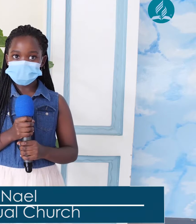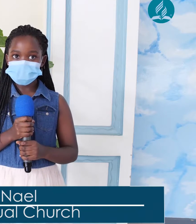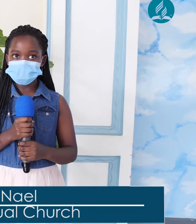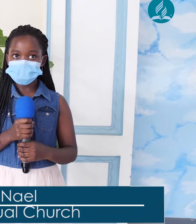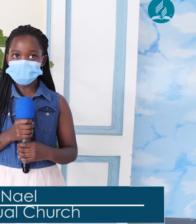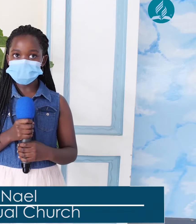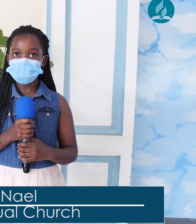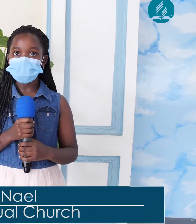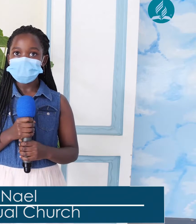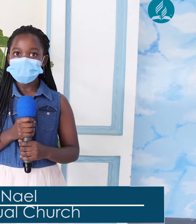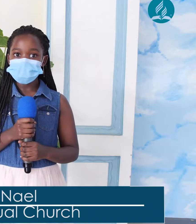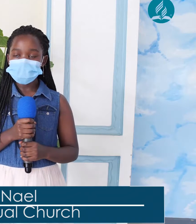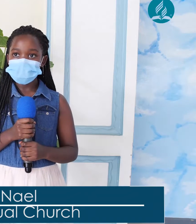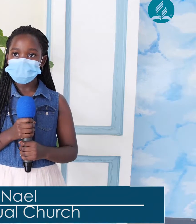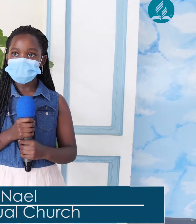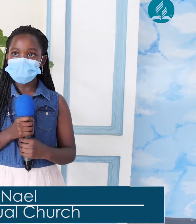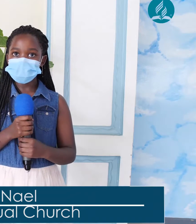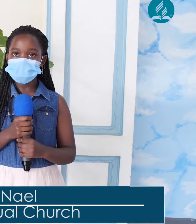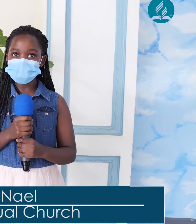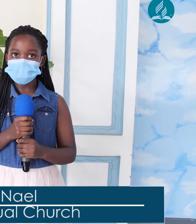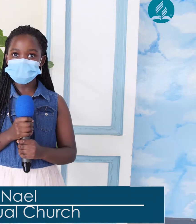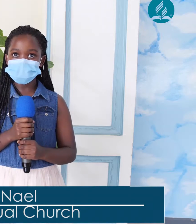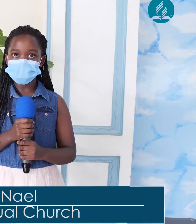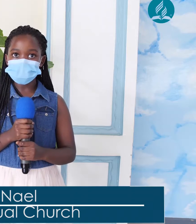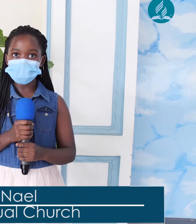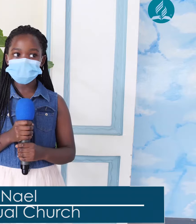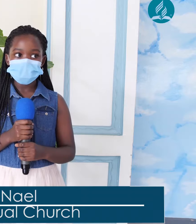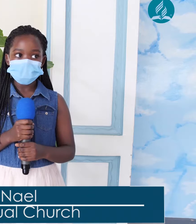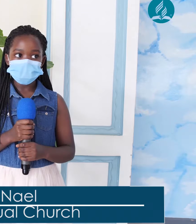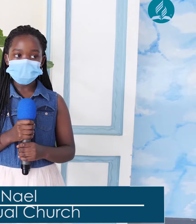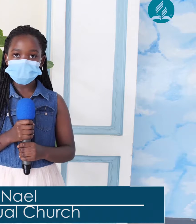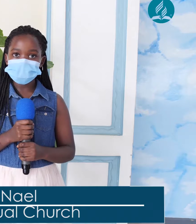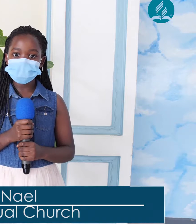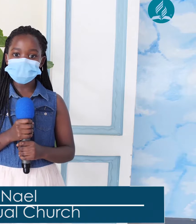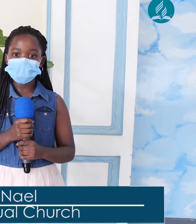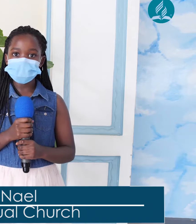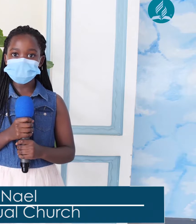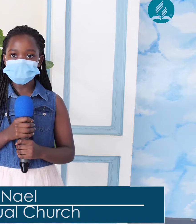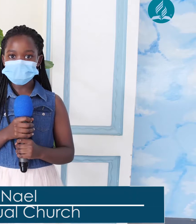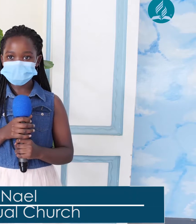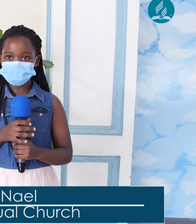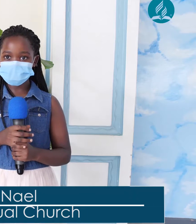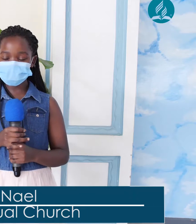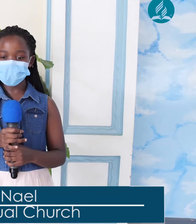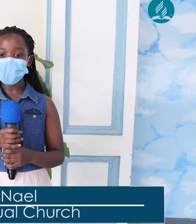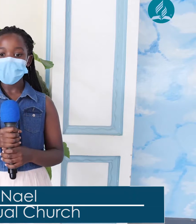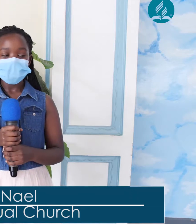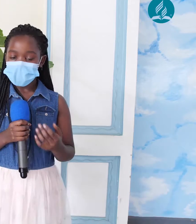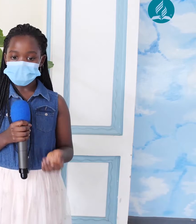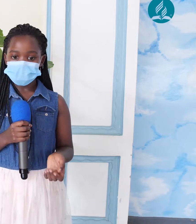ryo muri iki cyigisho ni uko Esteri na Mordekayi batubeye icyigisho